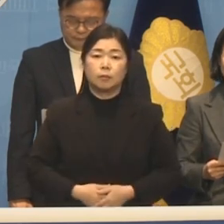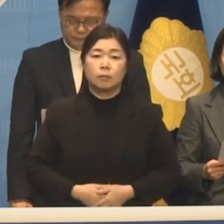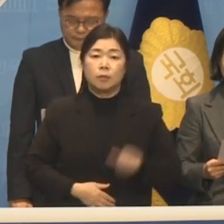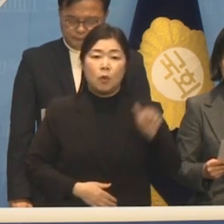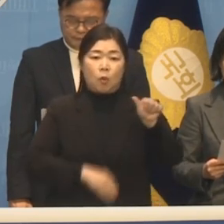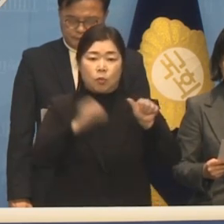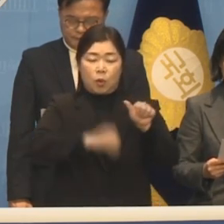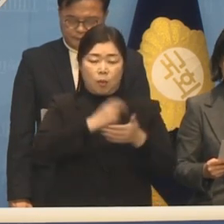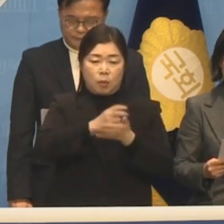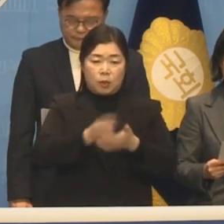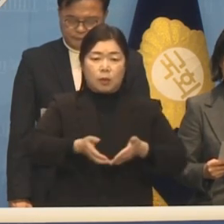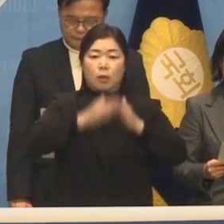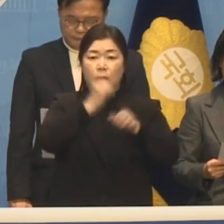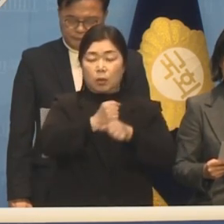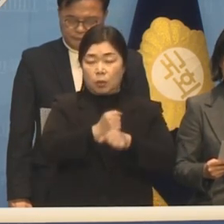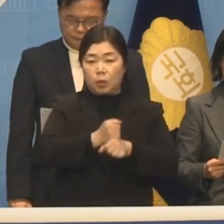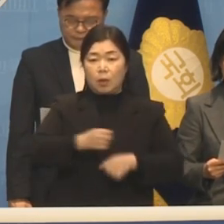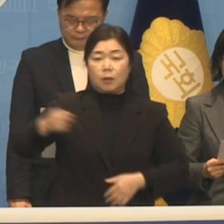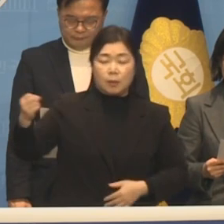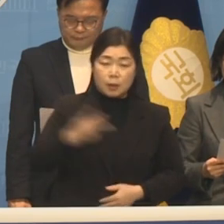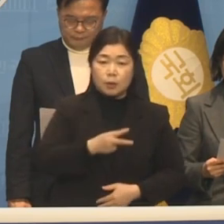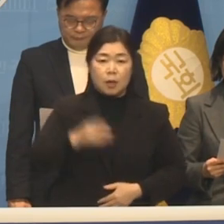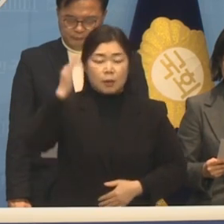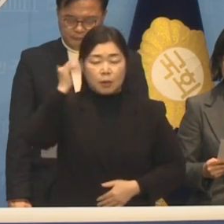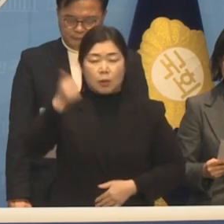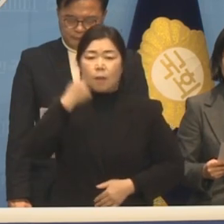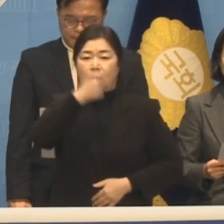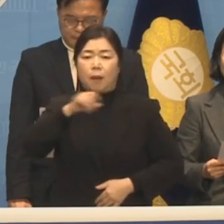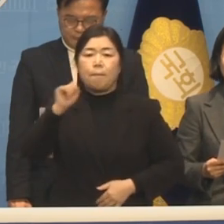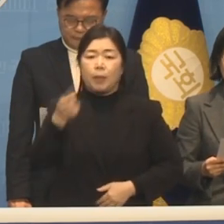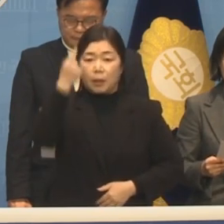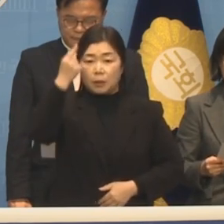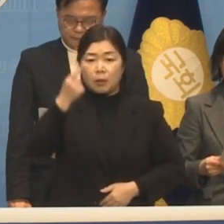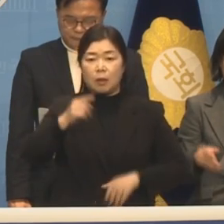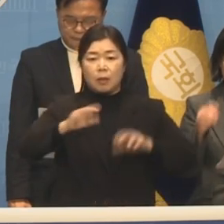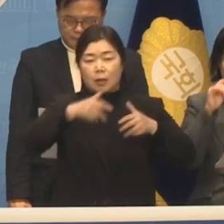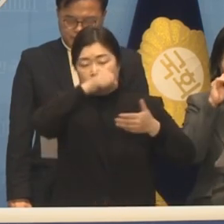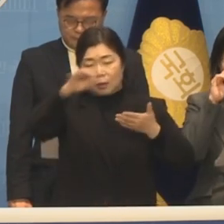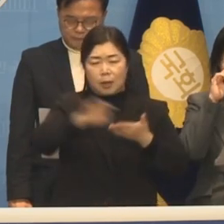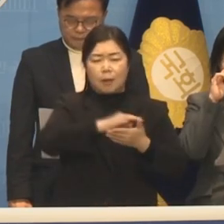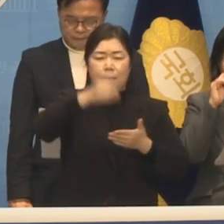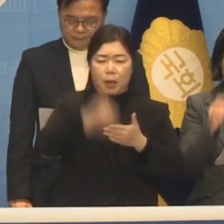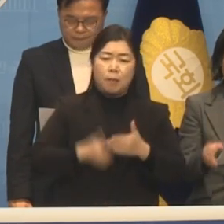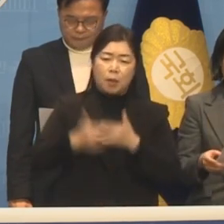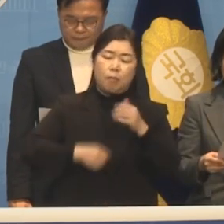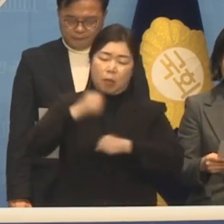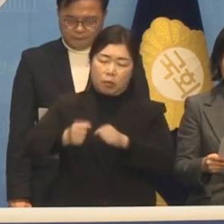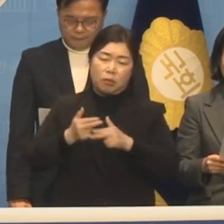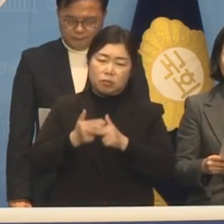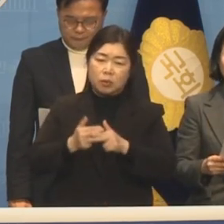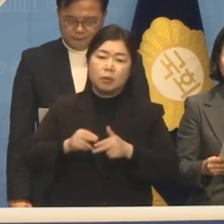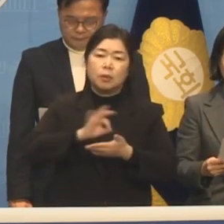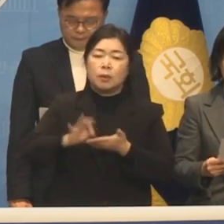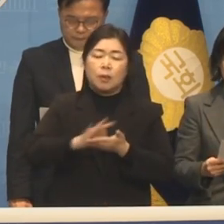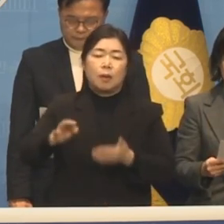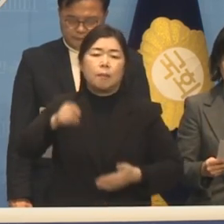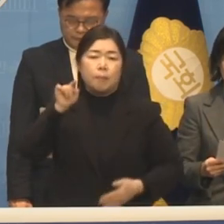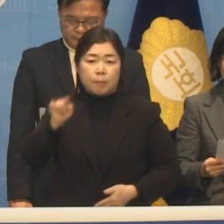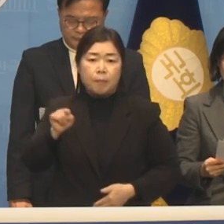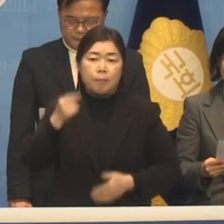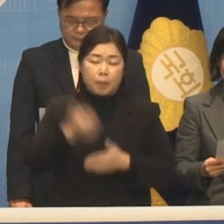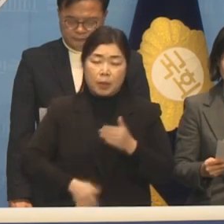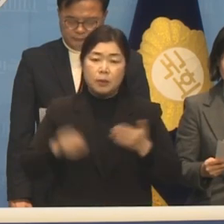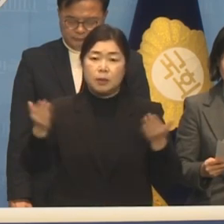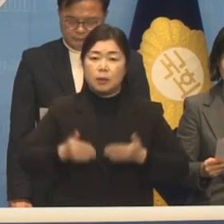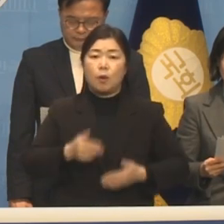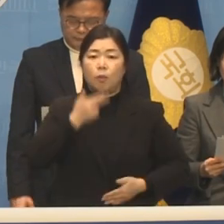입법을 통한 제도적 개선을 통해 다시는 대통령의 말 한마디에 국가 R&D 예산을 수조원 뭉텅이로 마구잡이로 삭감하는